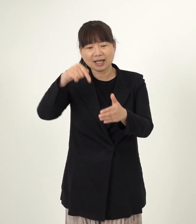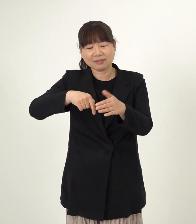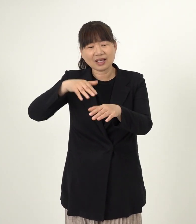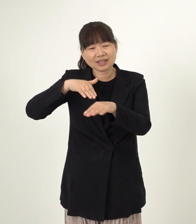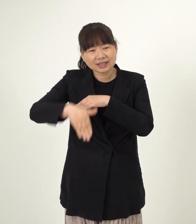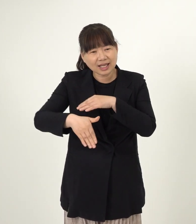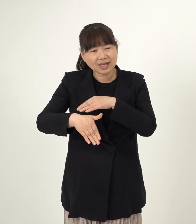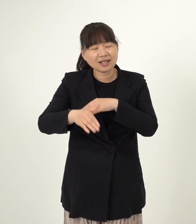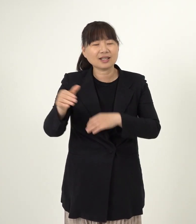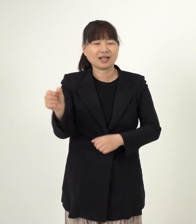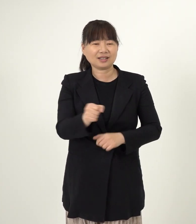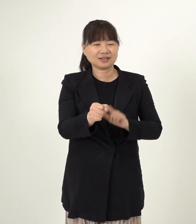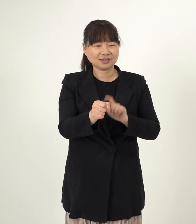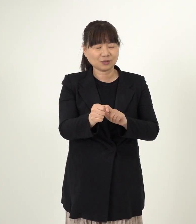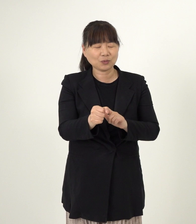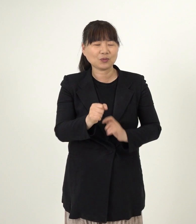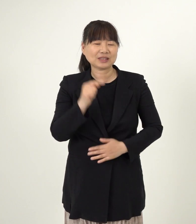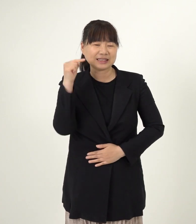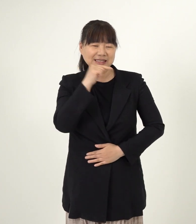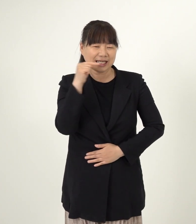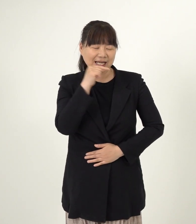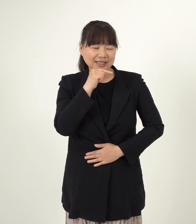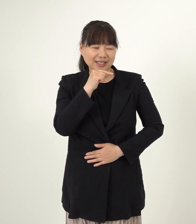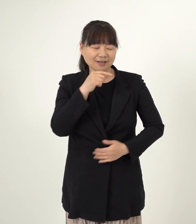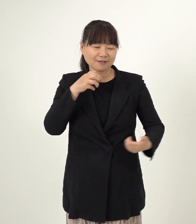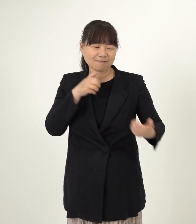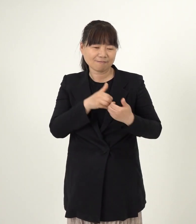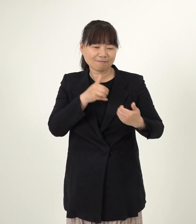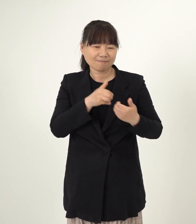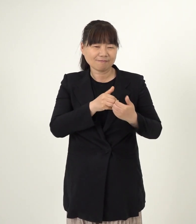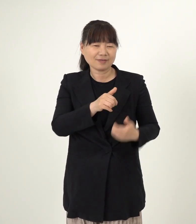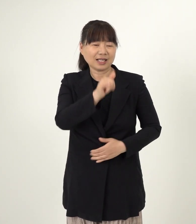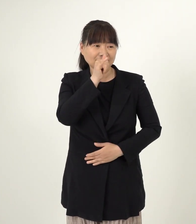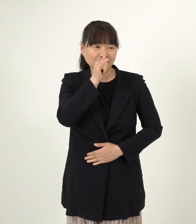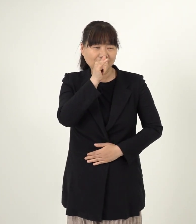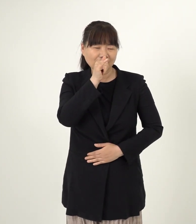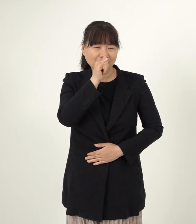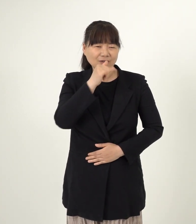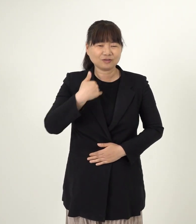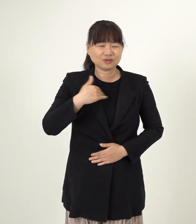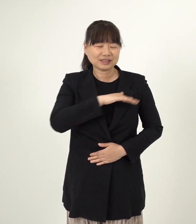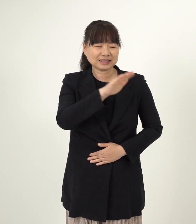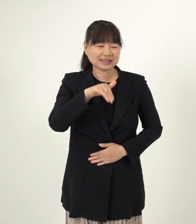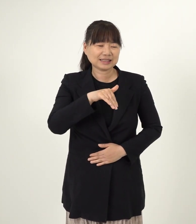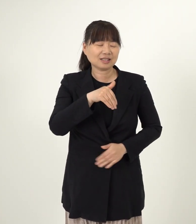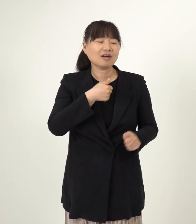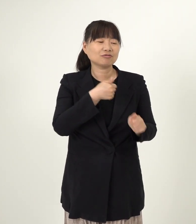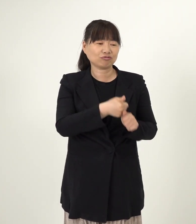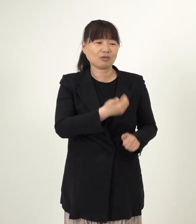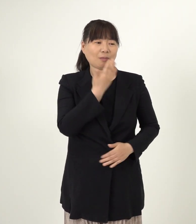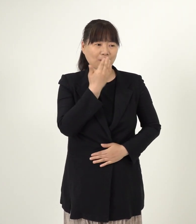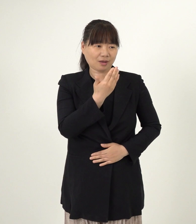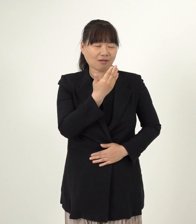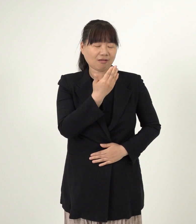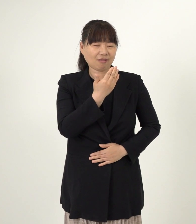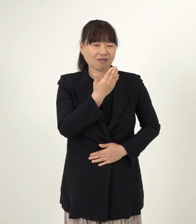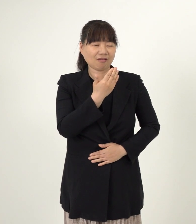스타일로 치열하게 부딪히면 우리는 그들에게 승자는 될 수